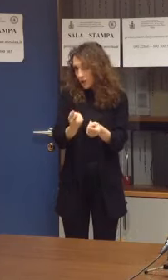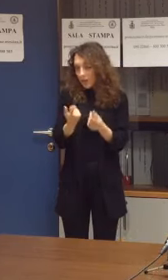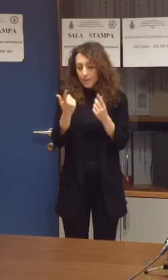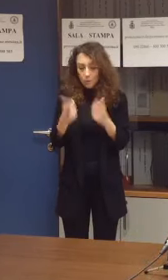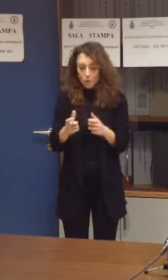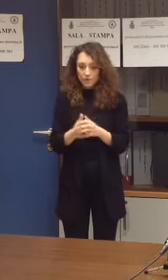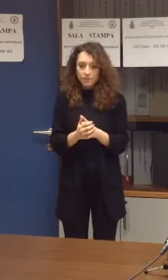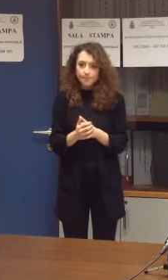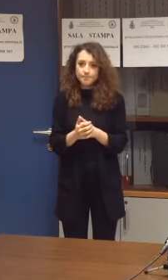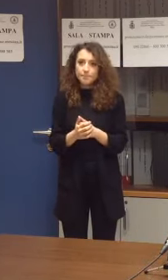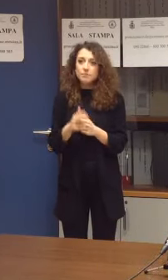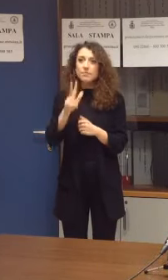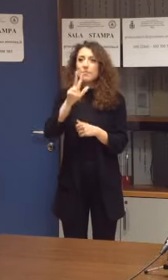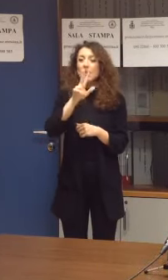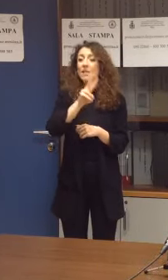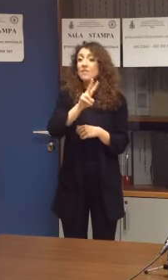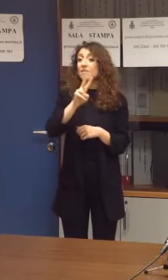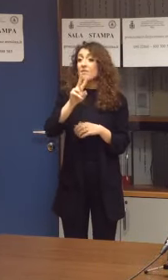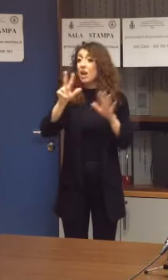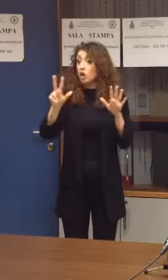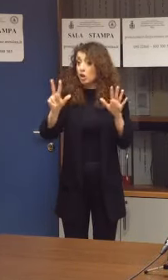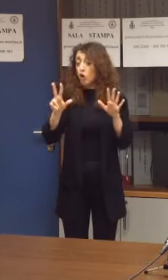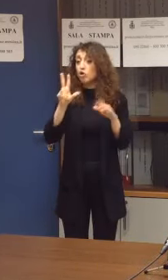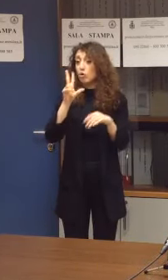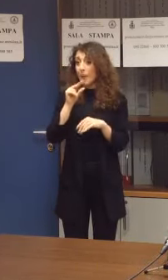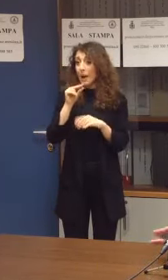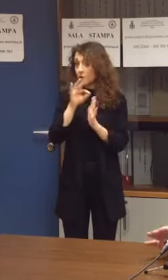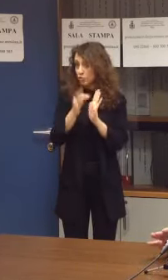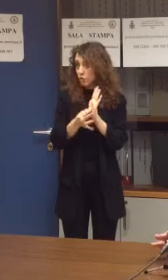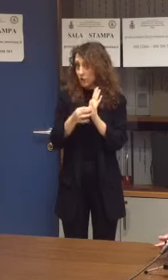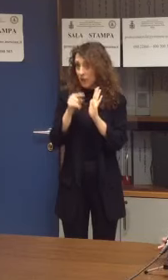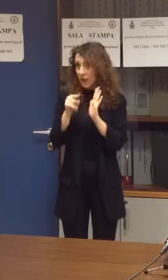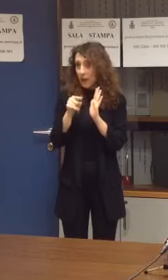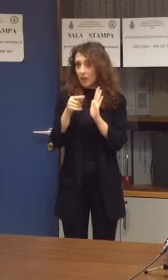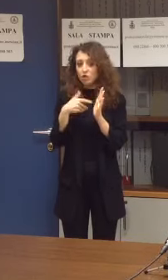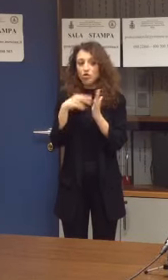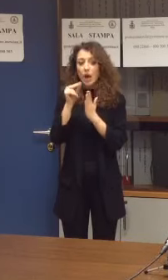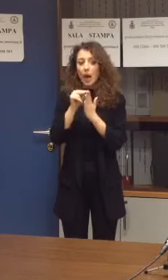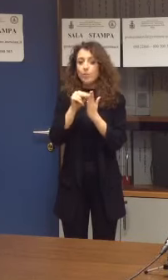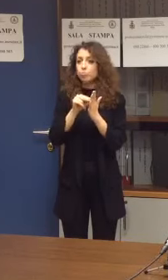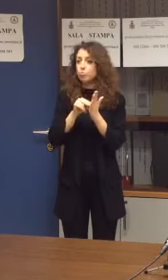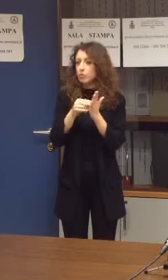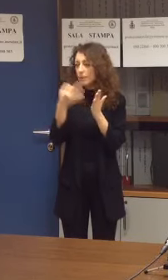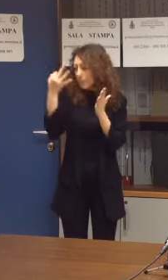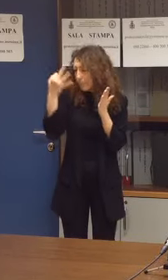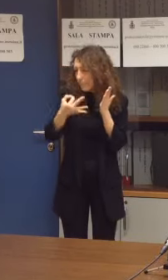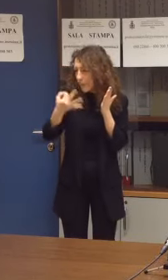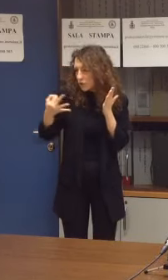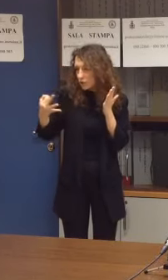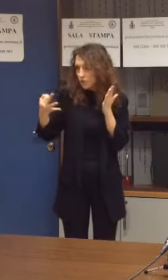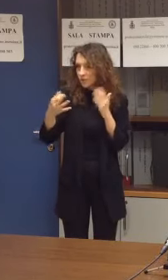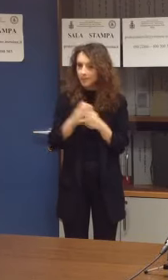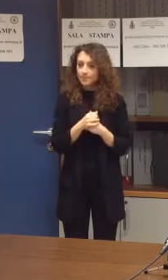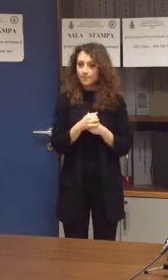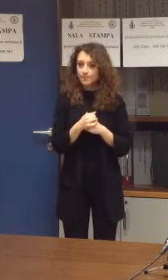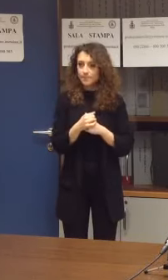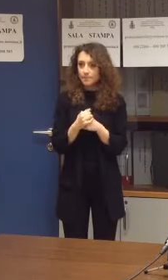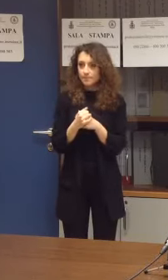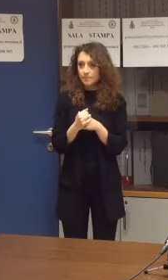perché in data 28 marzo, ecco qua, ho degli appuntini precisi, precisi, perché è